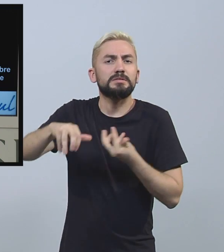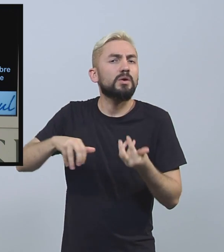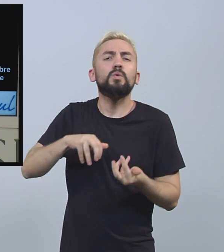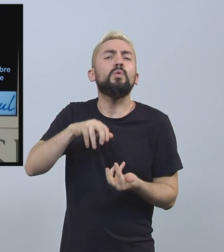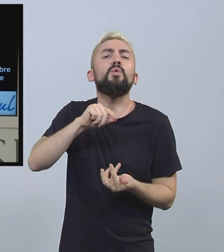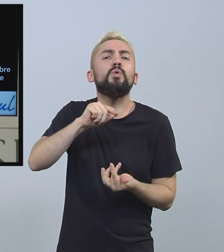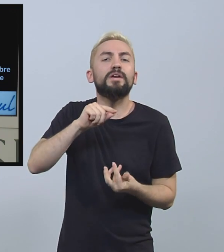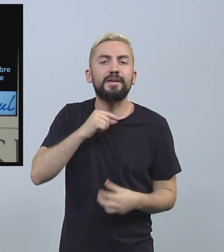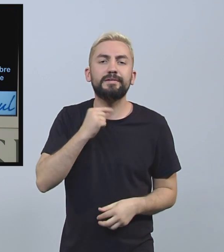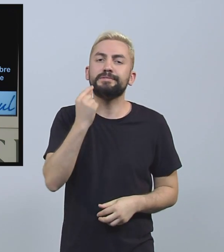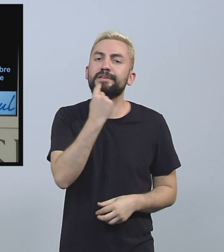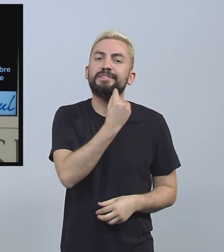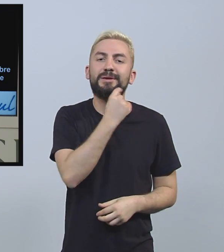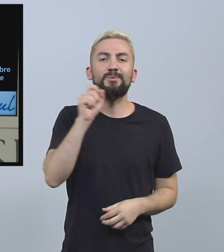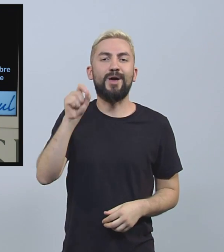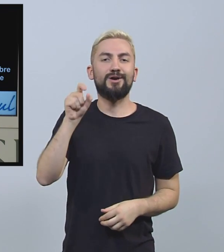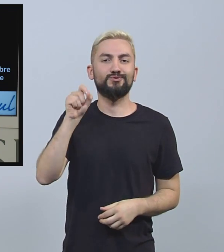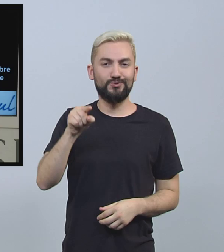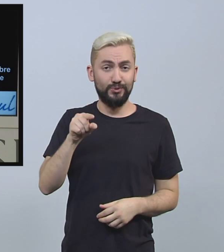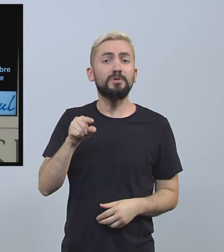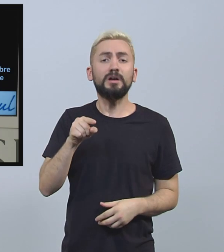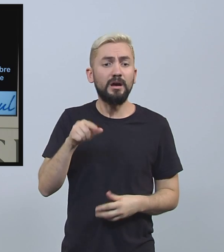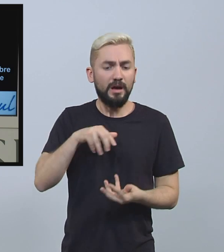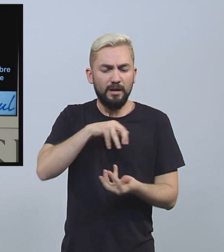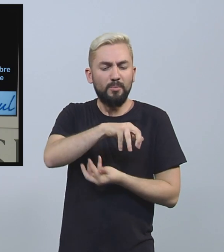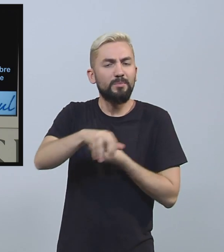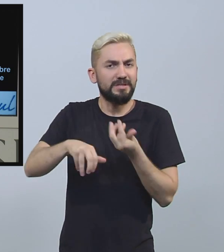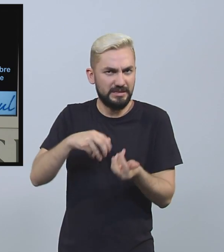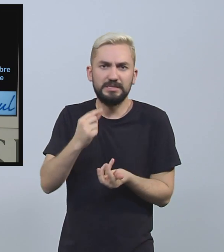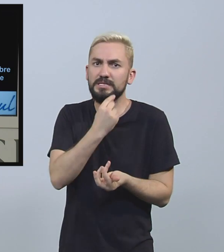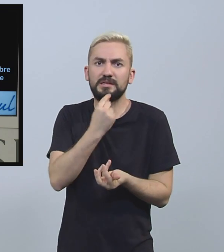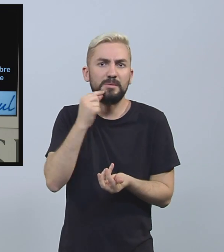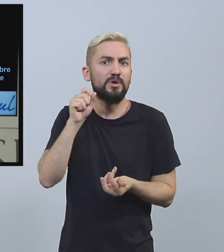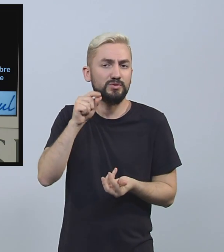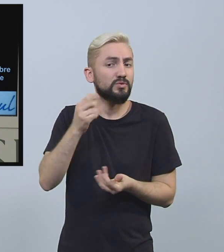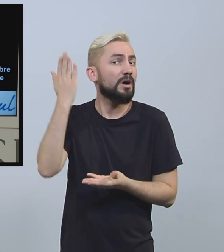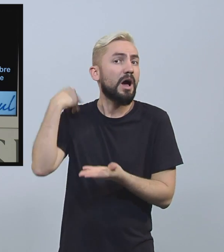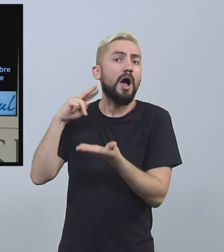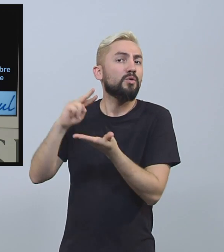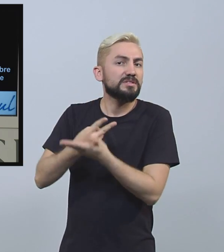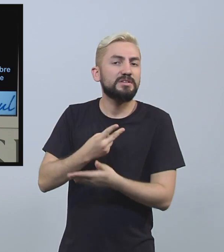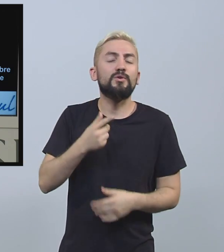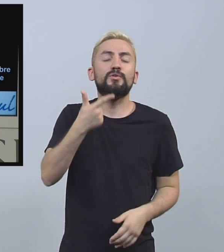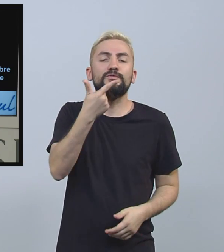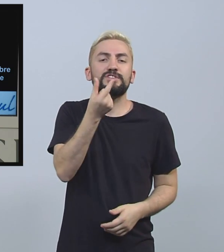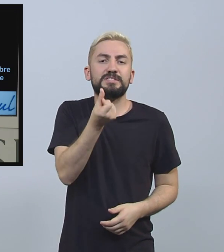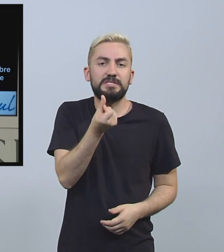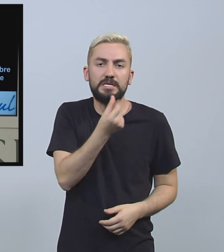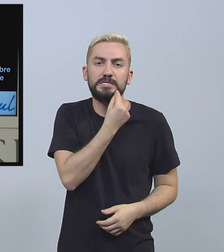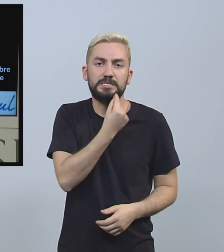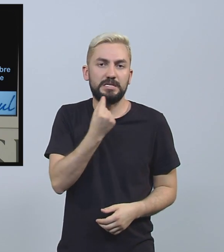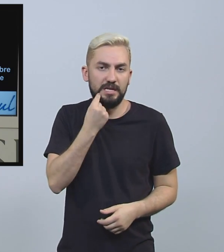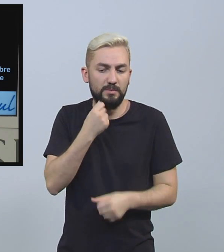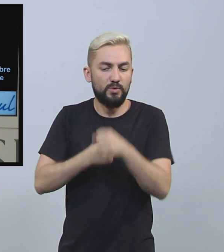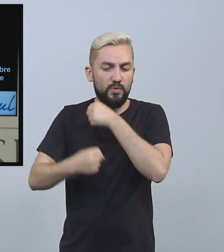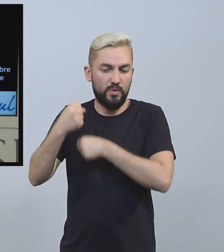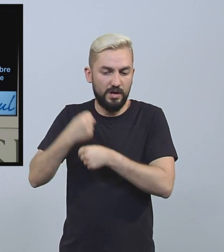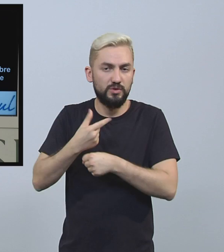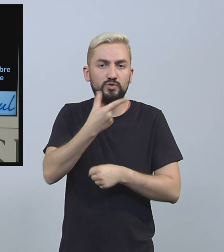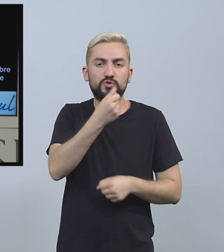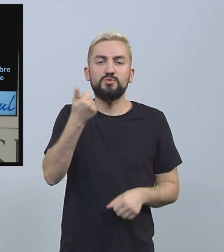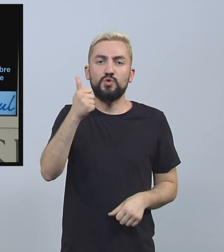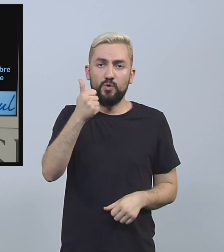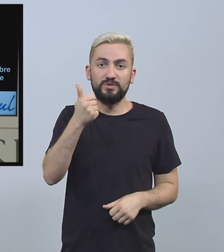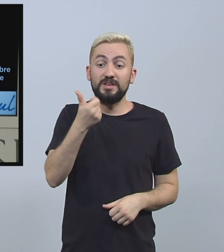como Setembro Azul. Ela aconteceu no dia 26 de setembro de 2011, que é justamente o